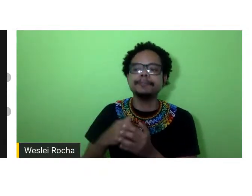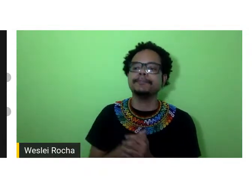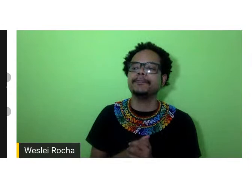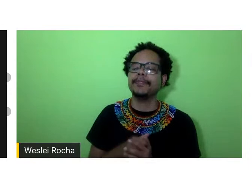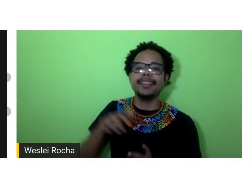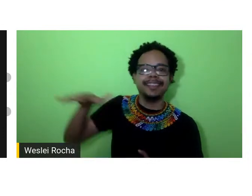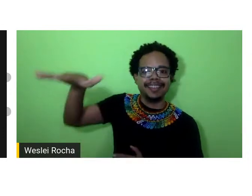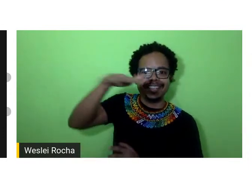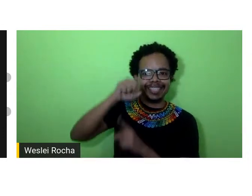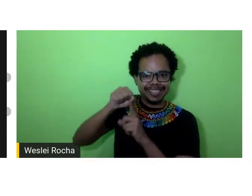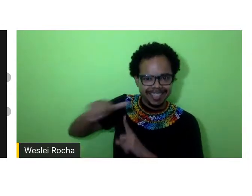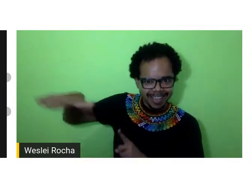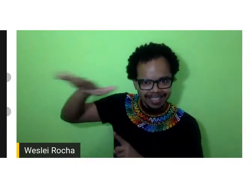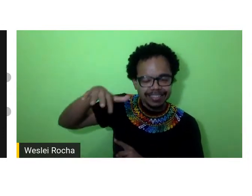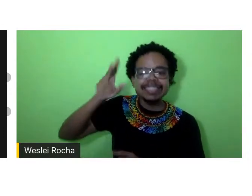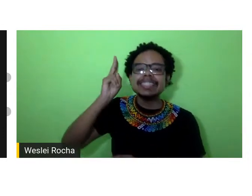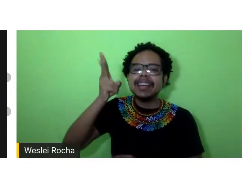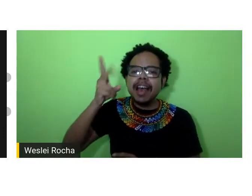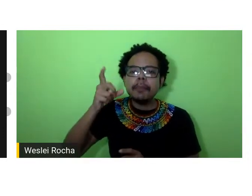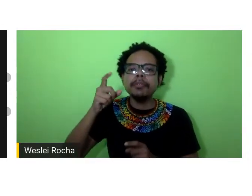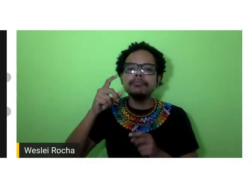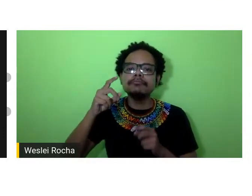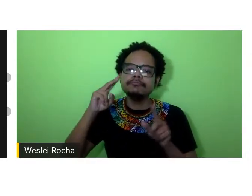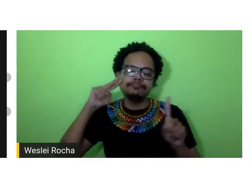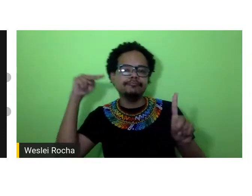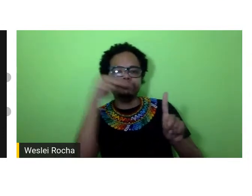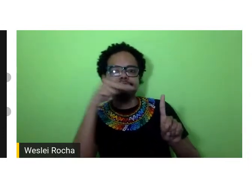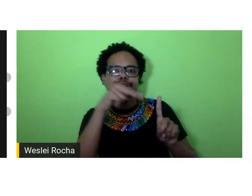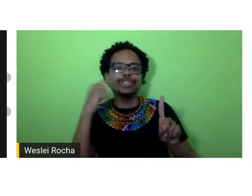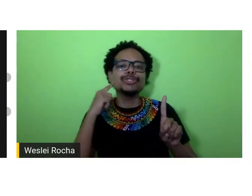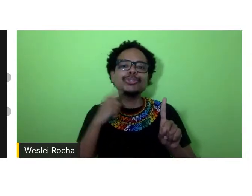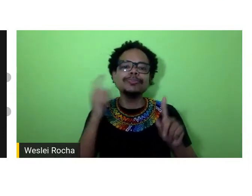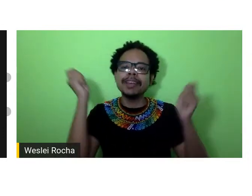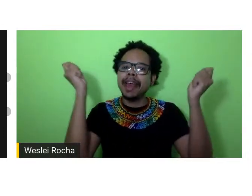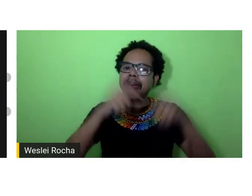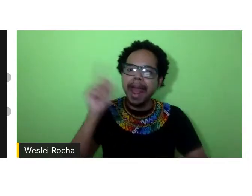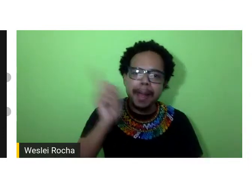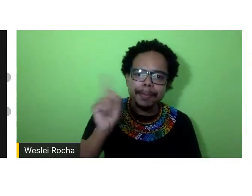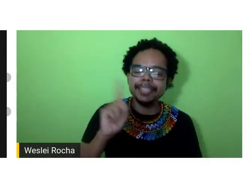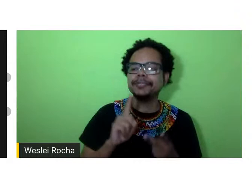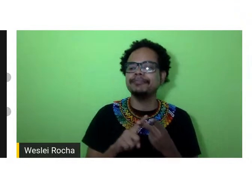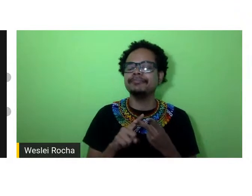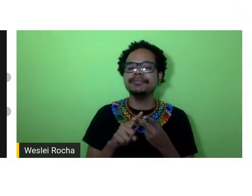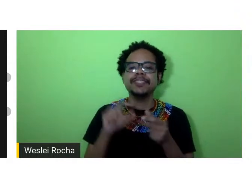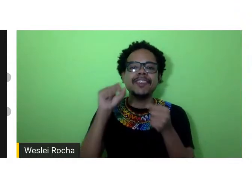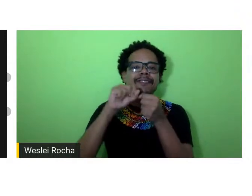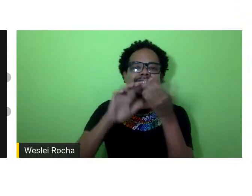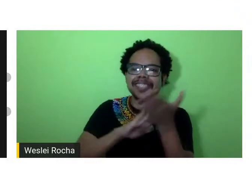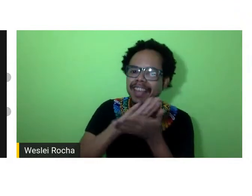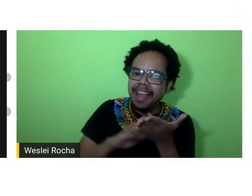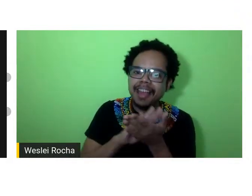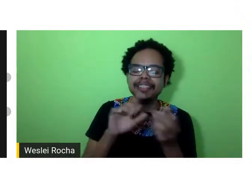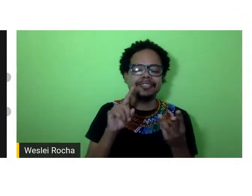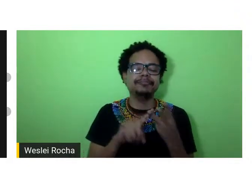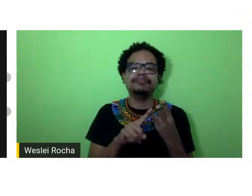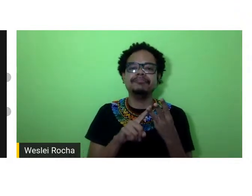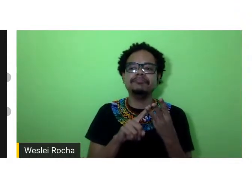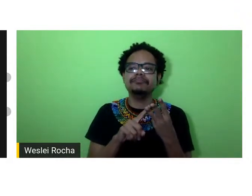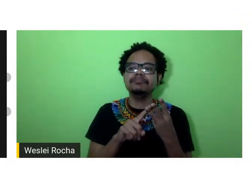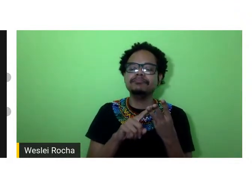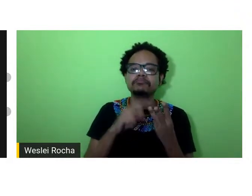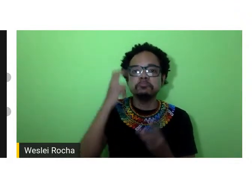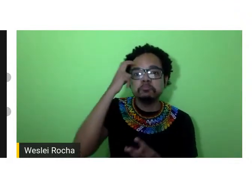esteriótipos e porque nós temos esse templo sempre a visão que você quer